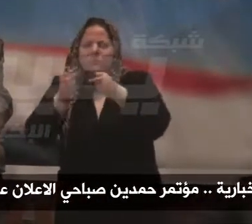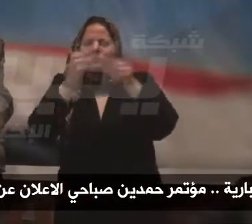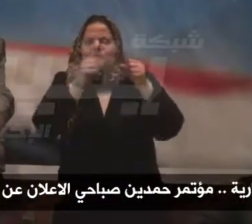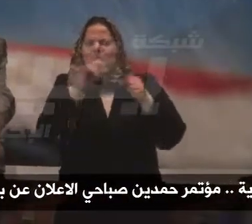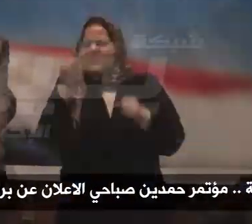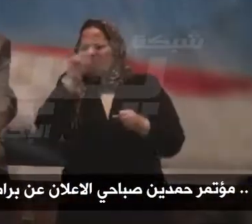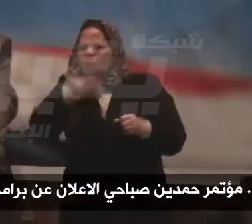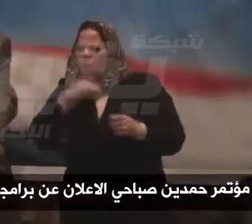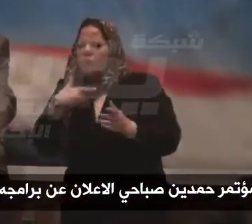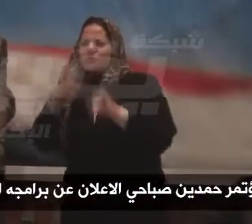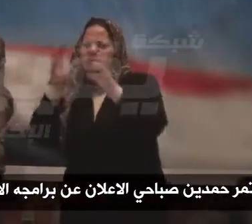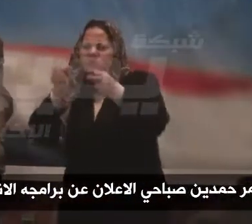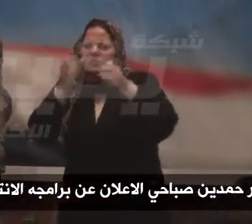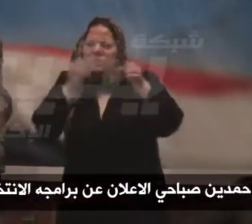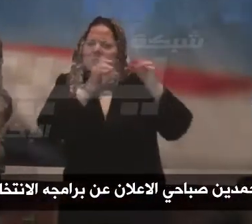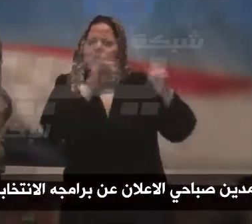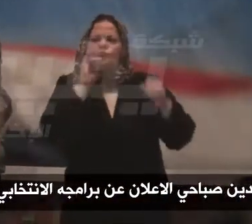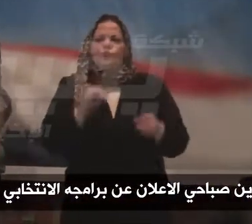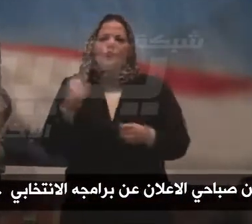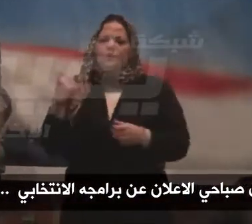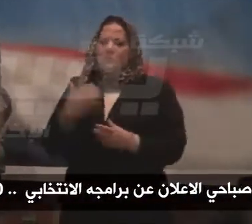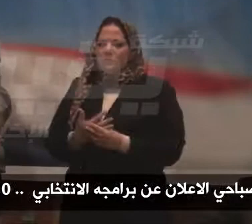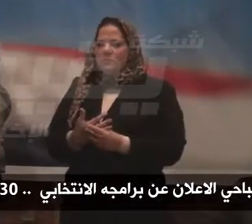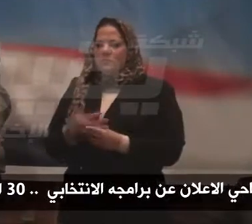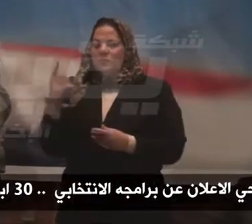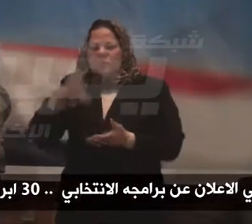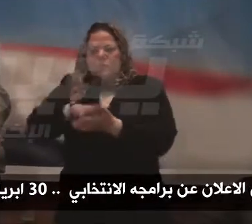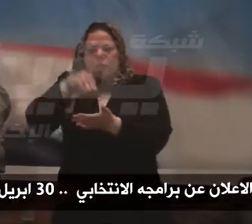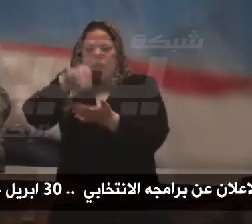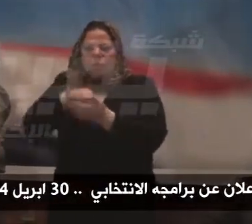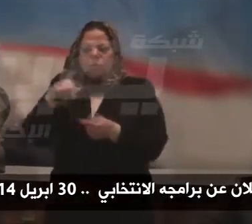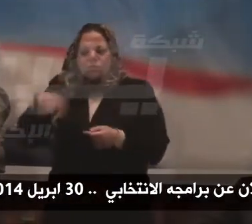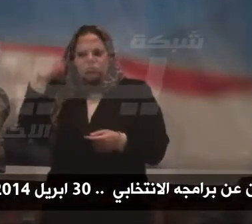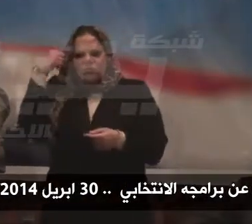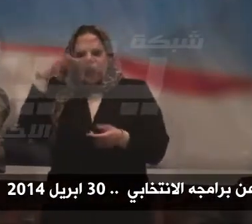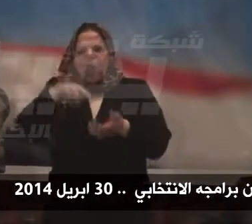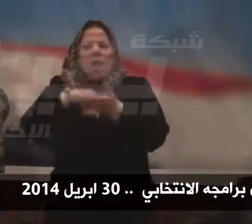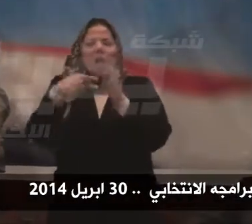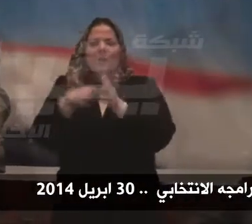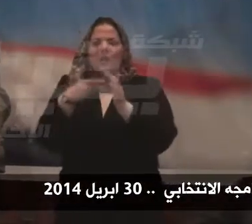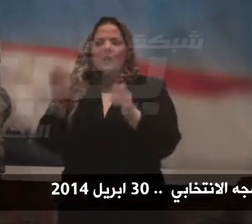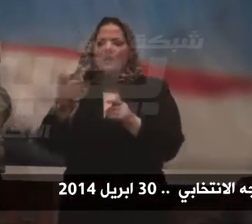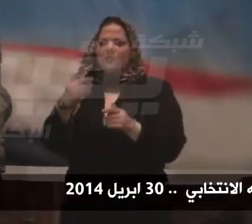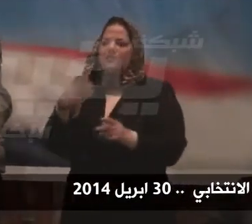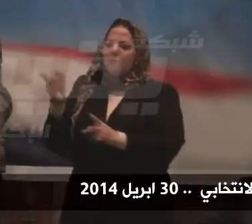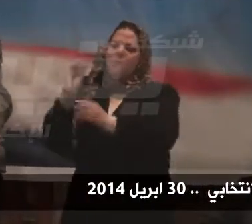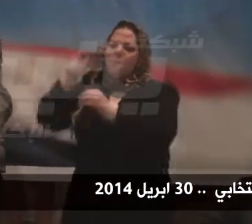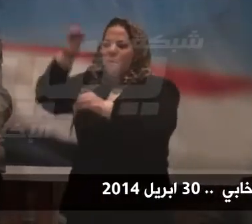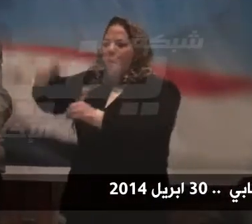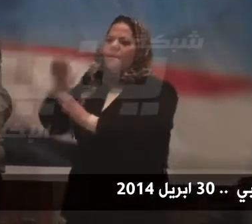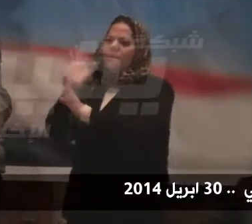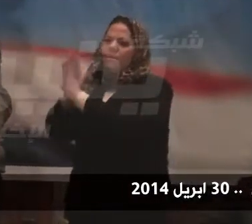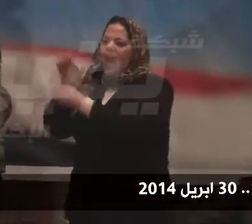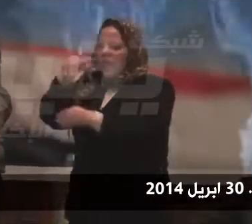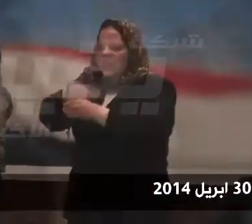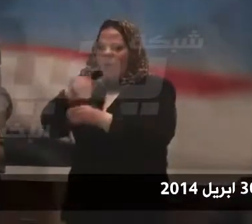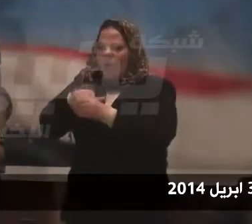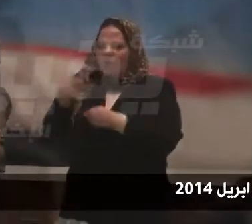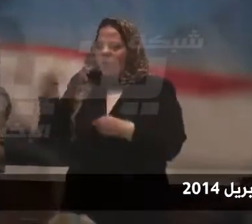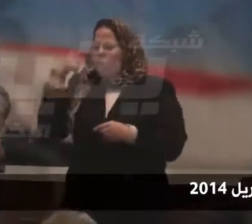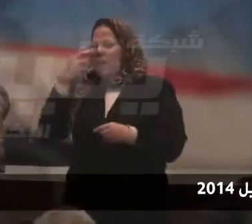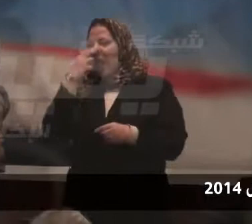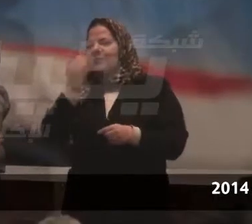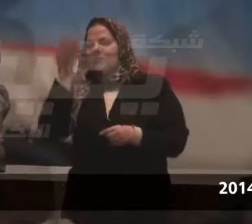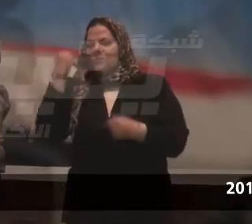لهمومهم. ومن هنا أصبح اكتراثنا عالي بأن نضمن برنامجه الانتخابي